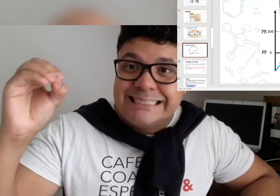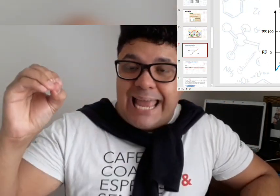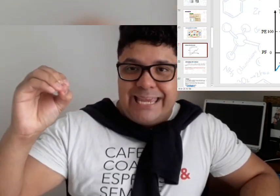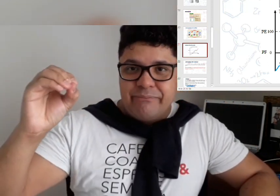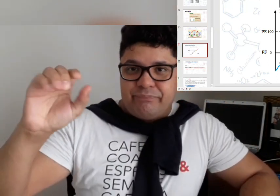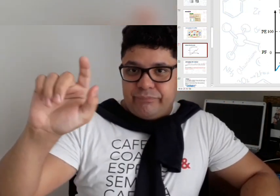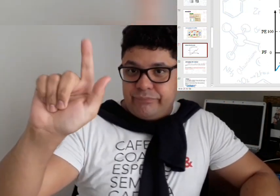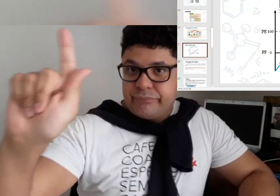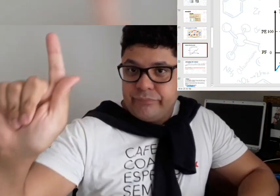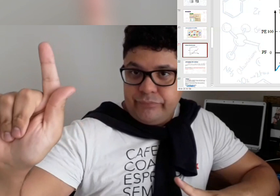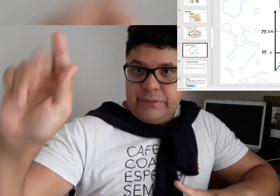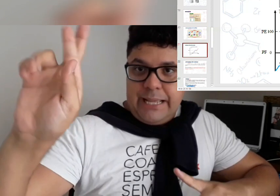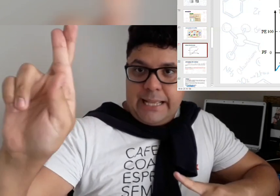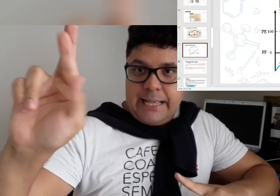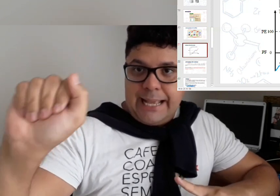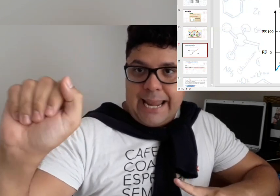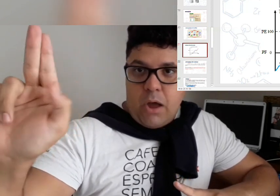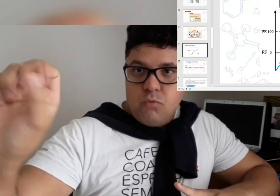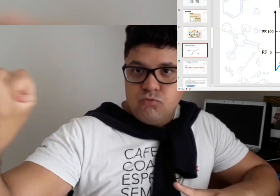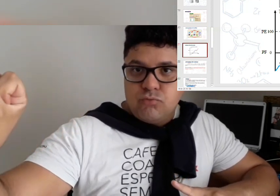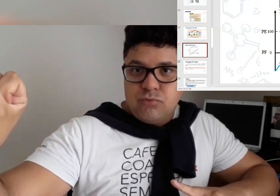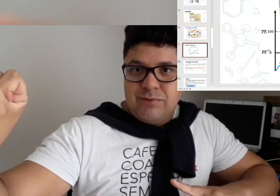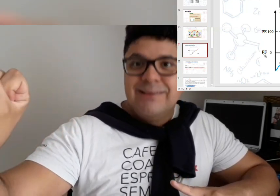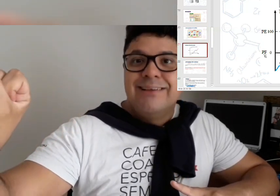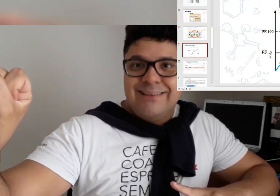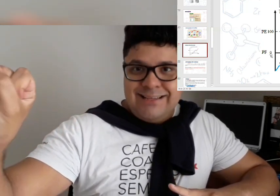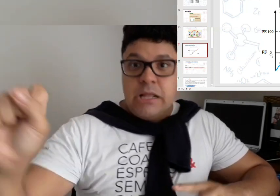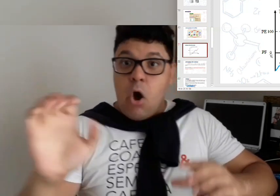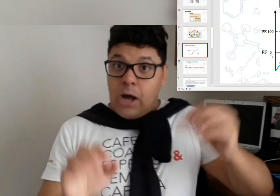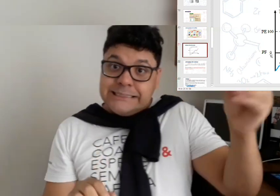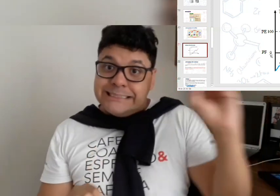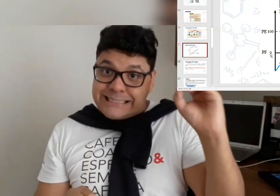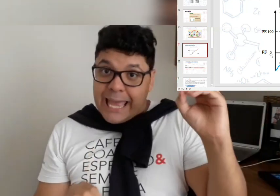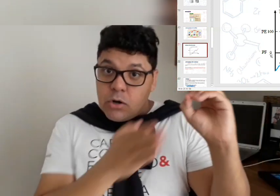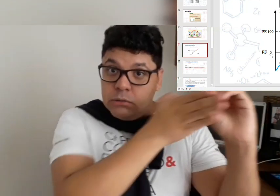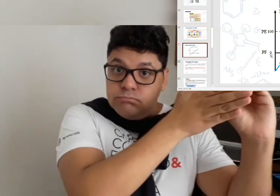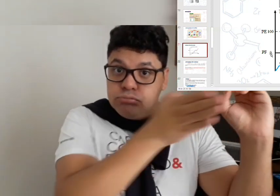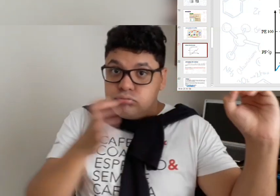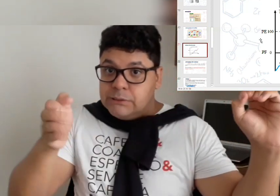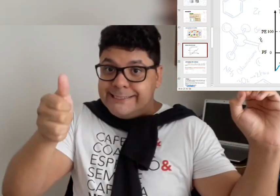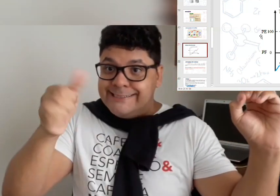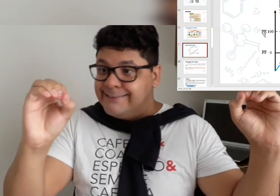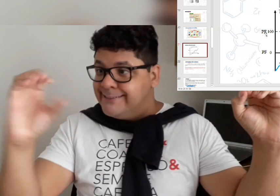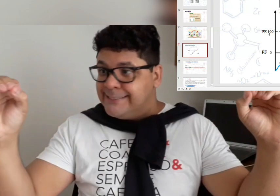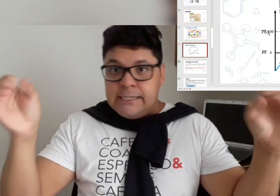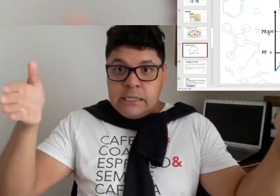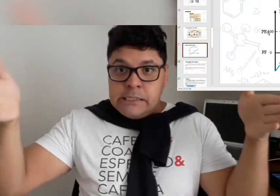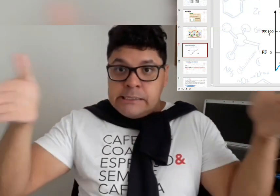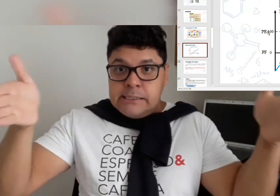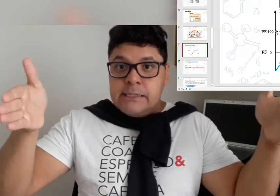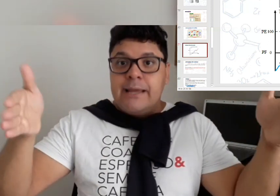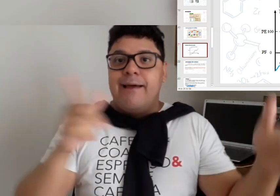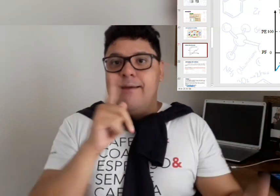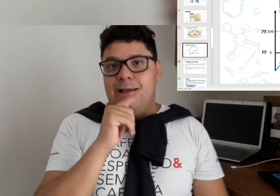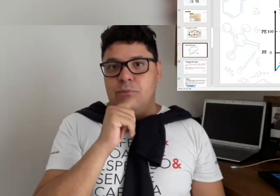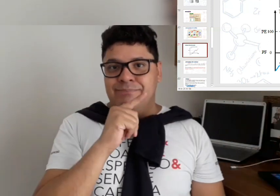substância específica, a gente está falando da água. O ponto de fusão da água é 0 graus. O ponto de ebulição dela é